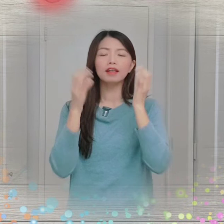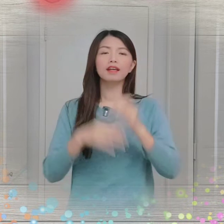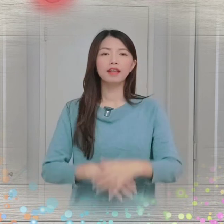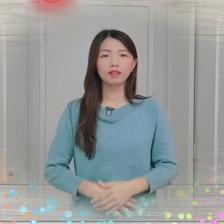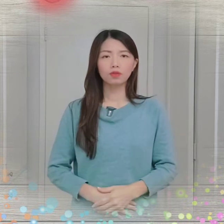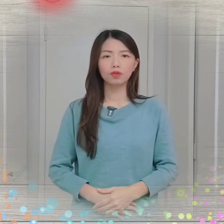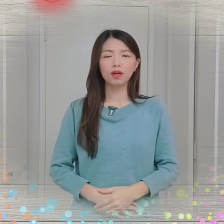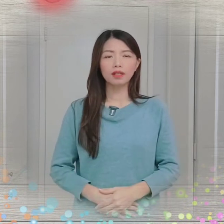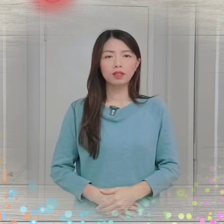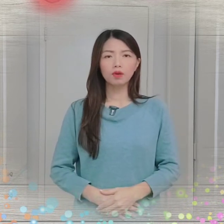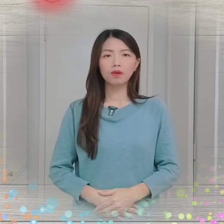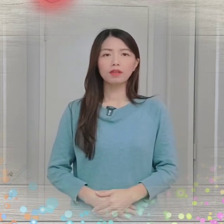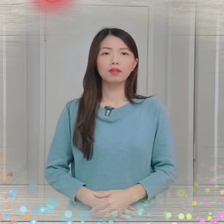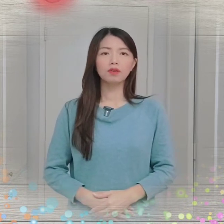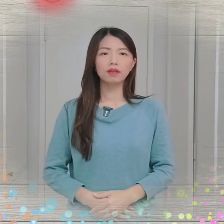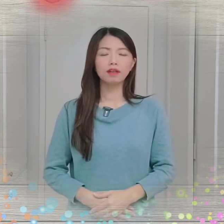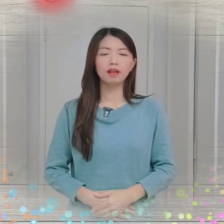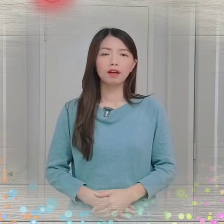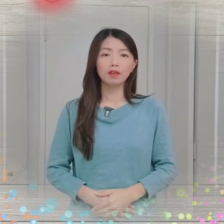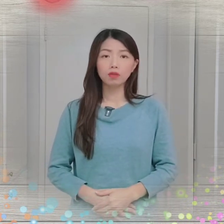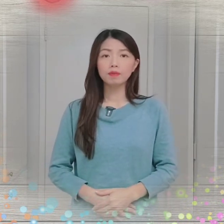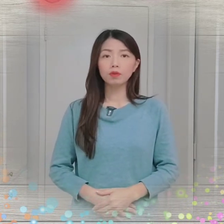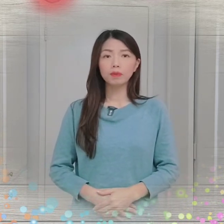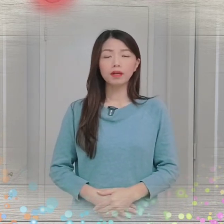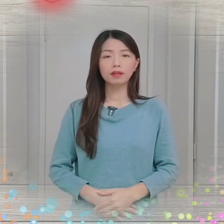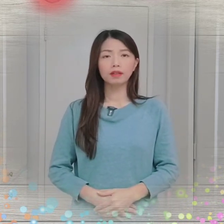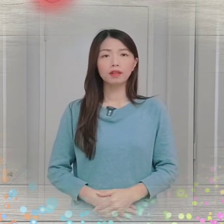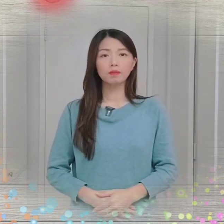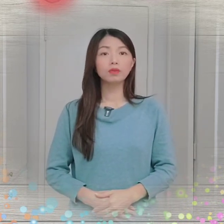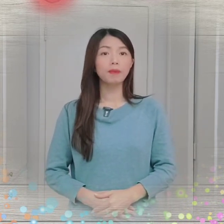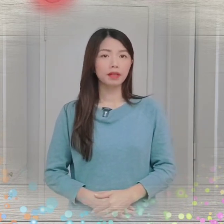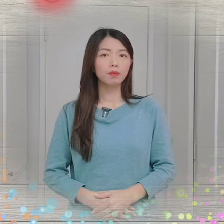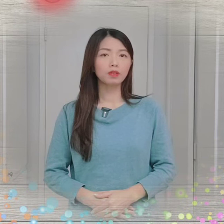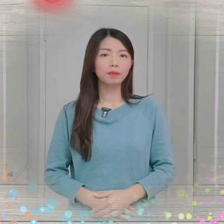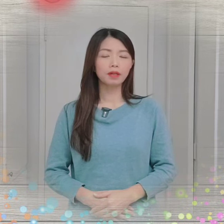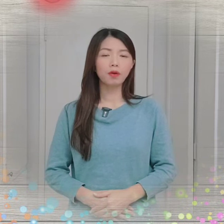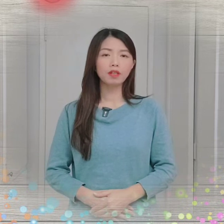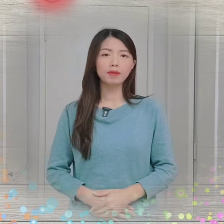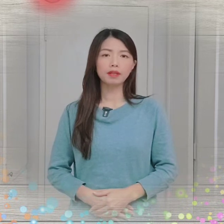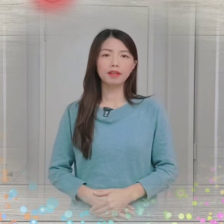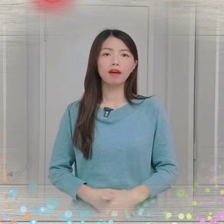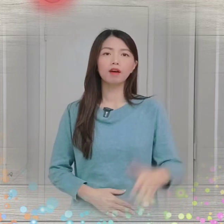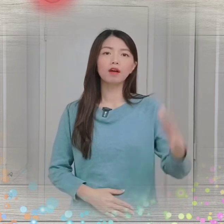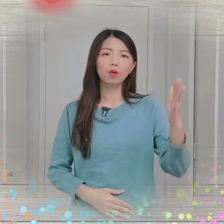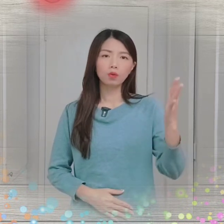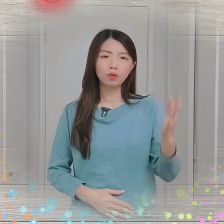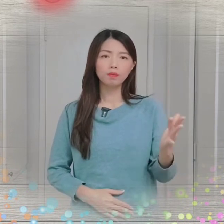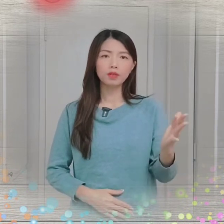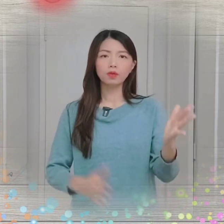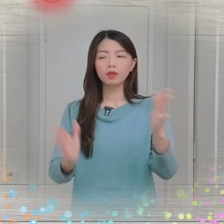아기 예수 예수라고 하는 뜻의 수어는 예수님이 손바닥을 못을 박힌 모습을 표현하시면 되는데요.